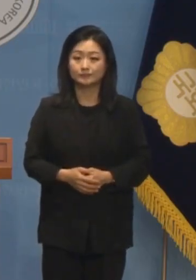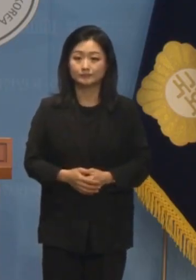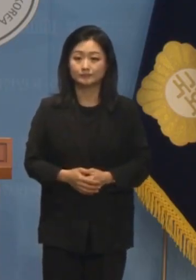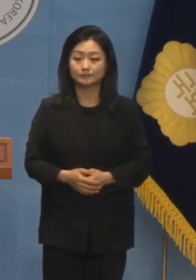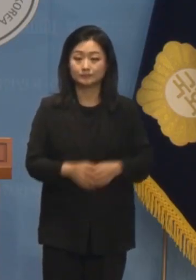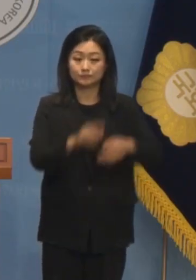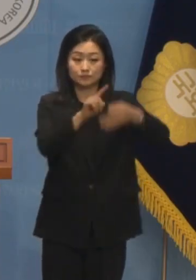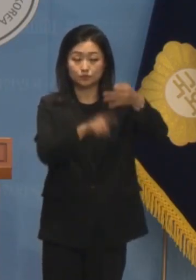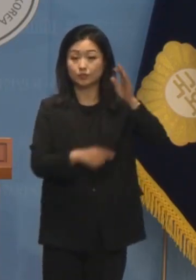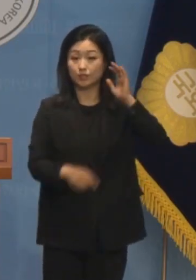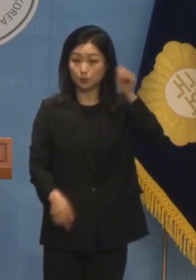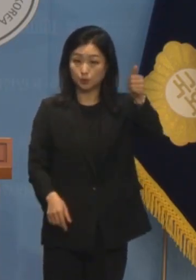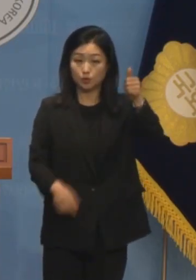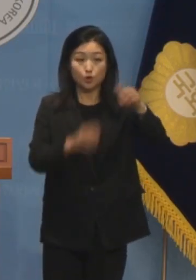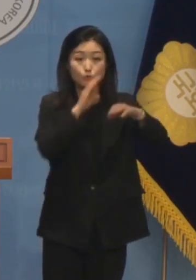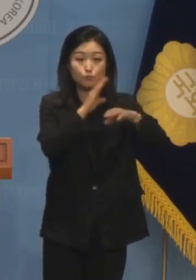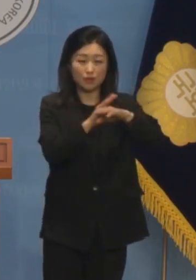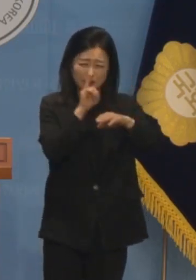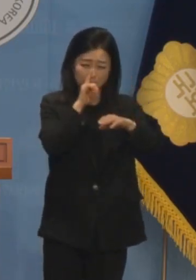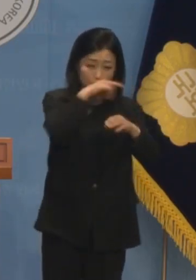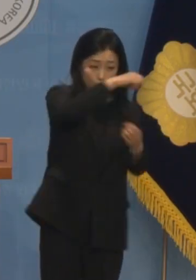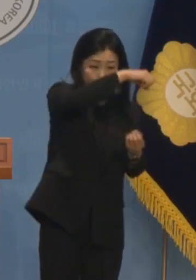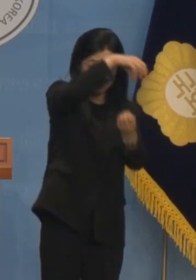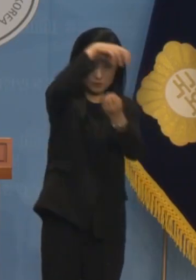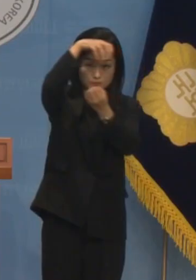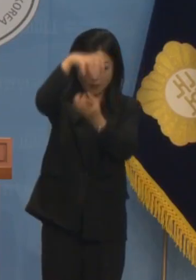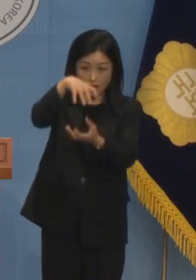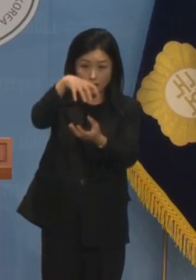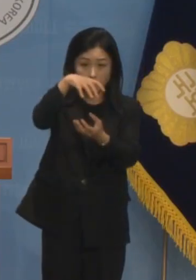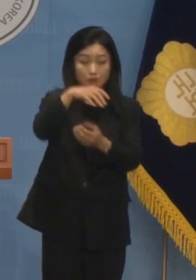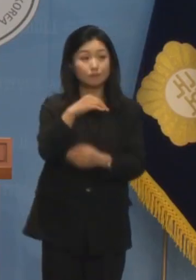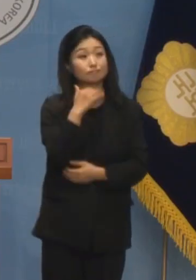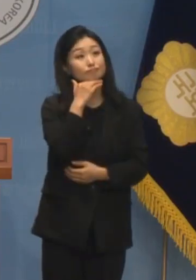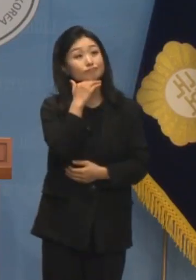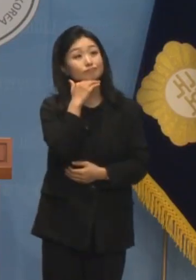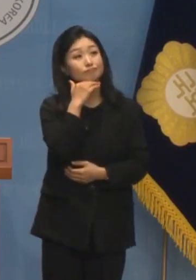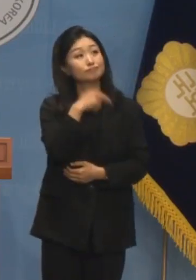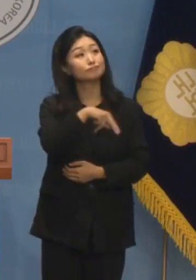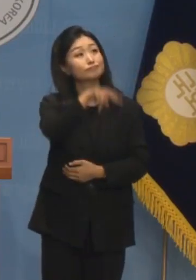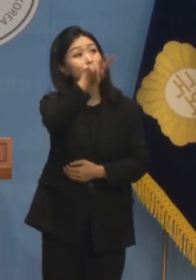윤 대통령은 북한 오물풍선 도발을 쳐다보고만 있을 건가?